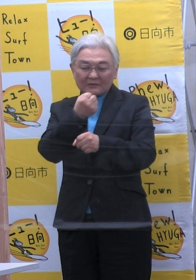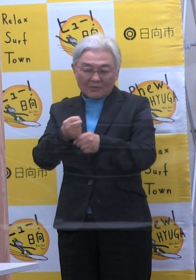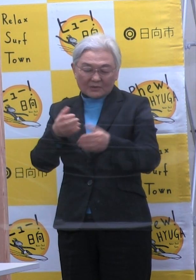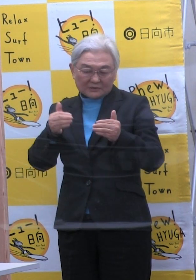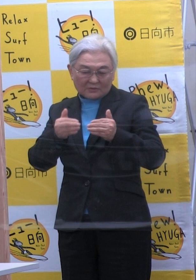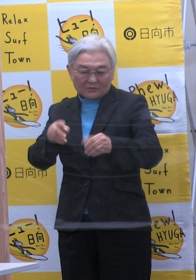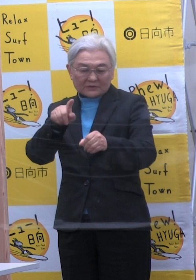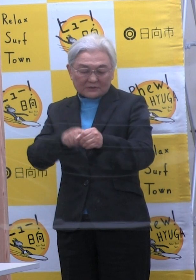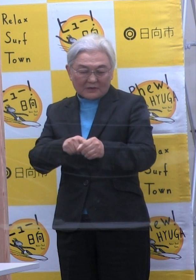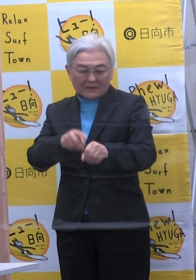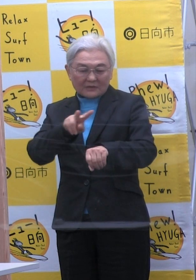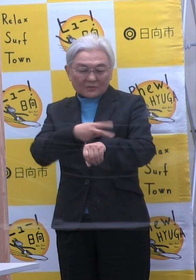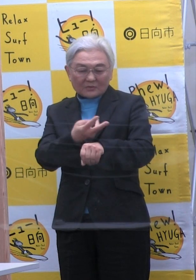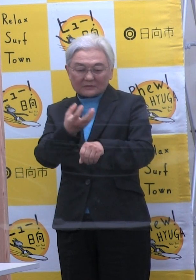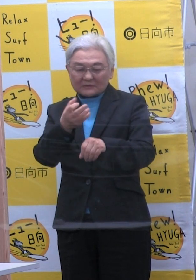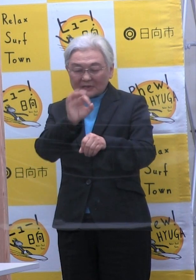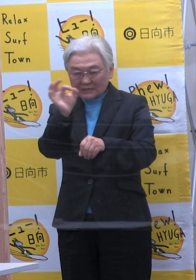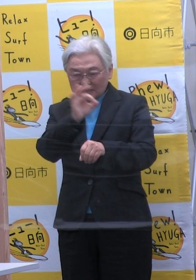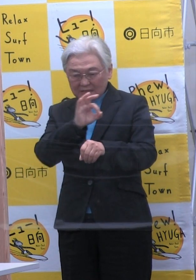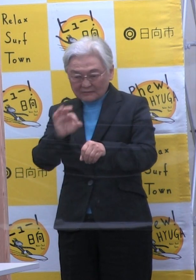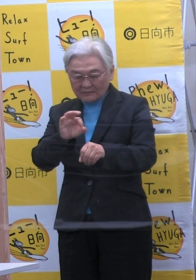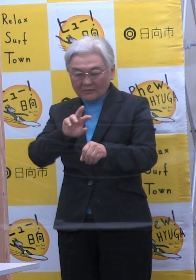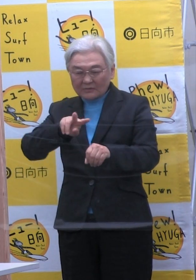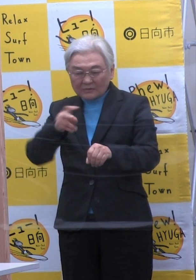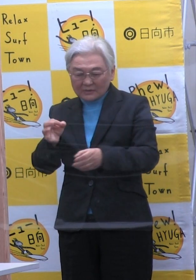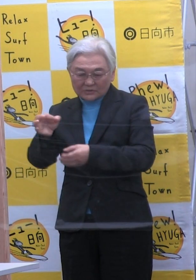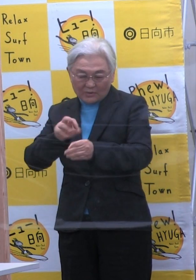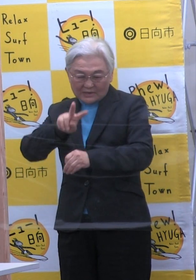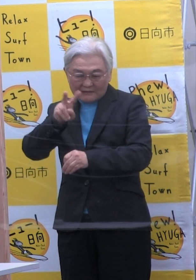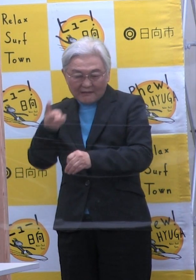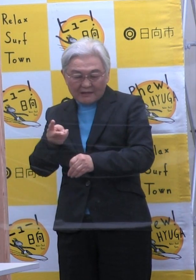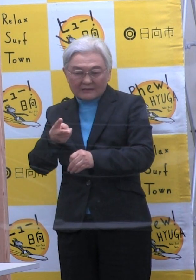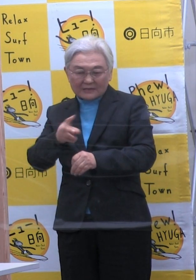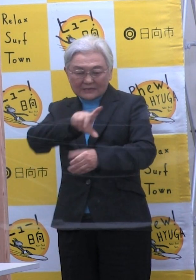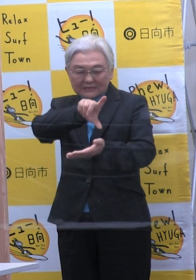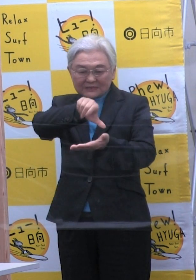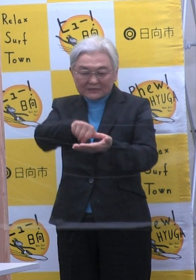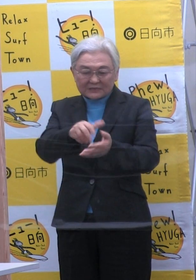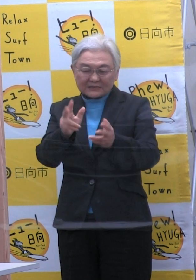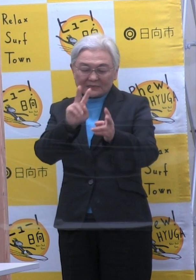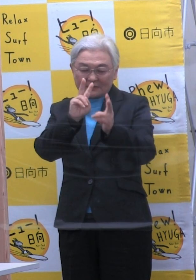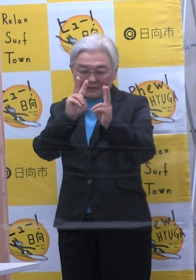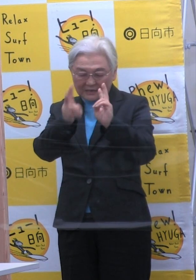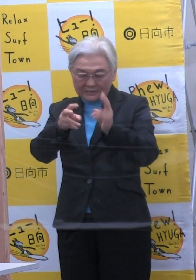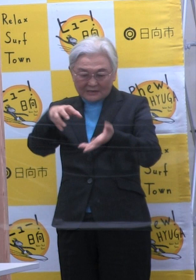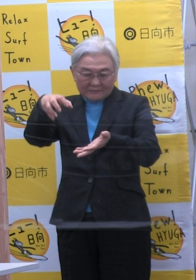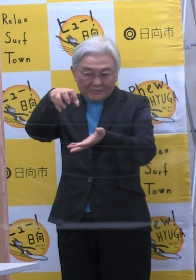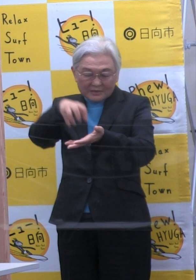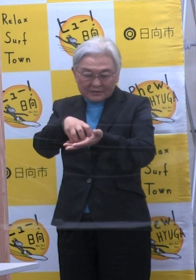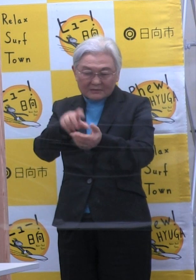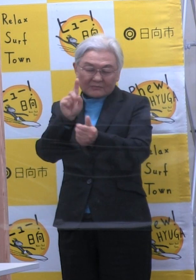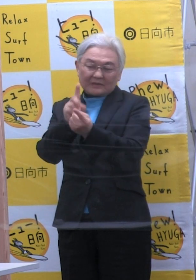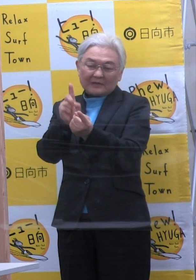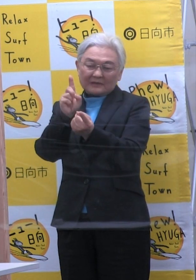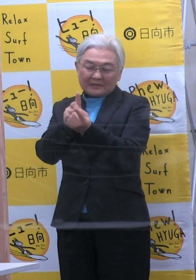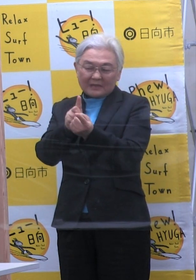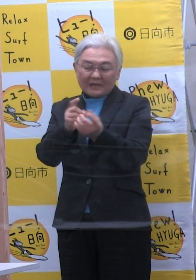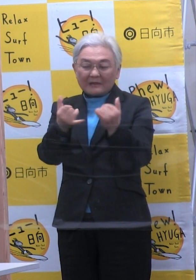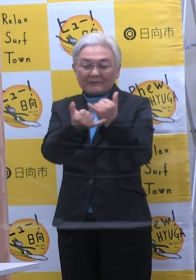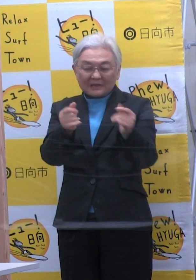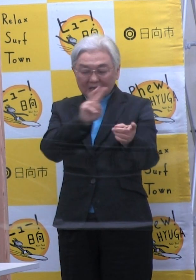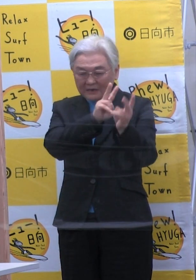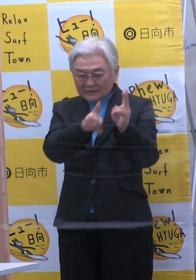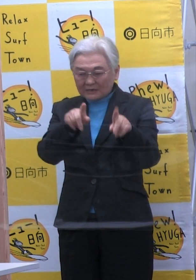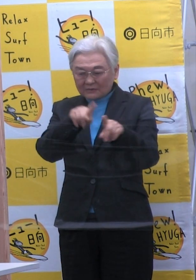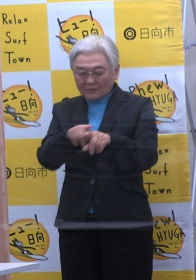の商品化や地域商社の設立に向け、専門家や民間事業者との連携により